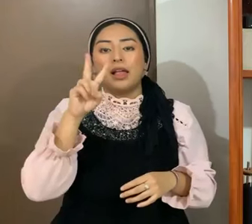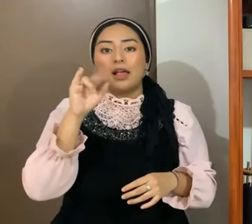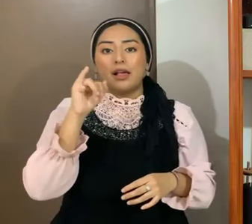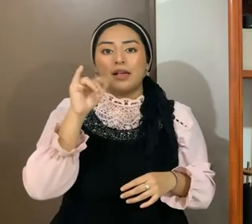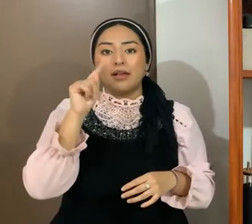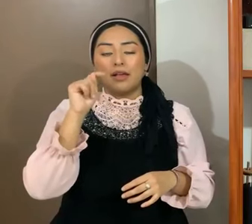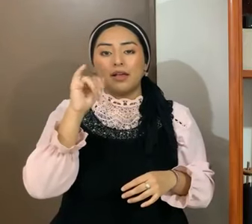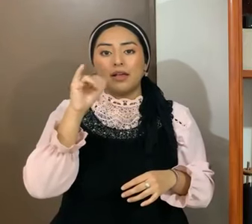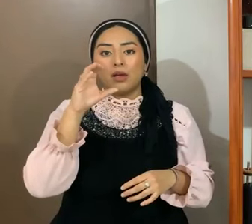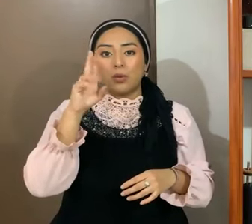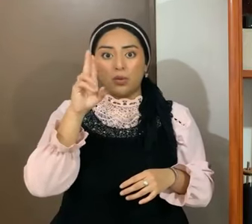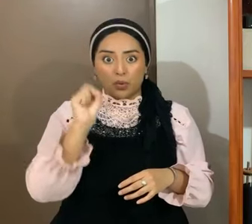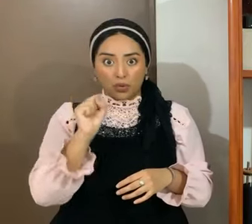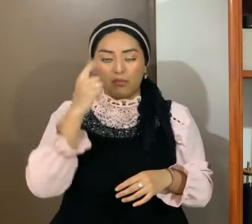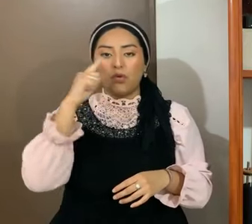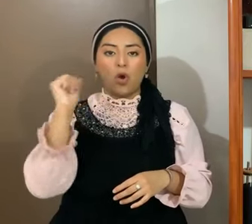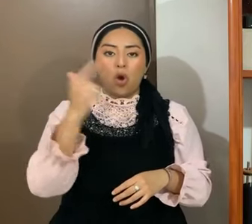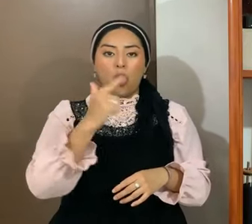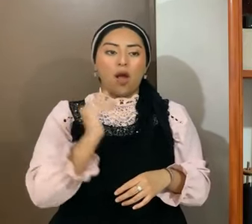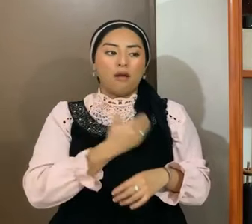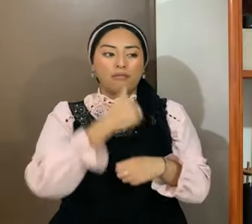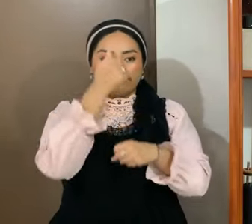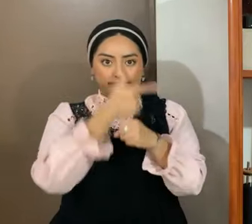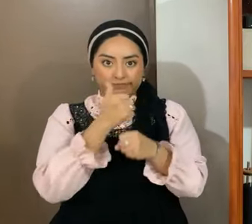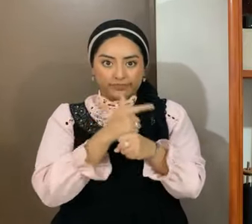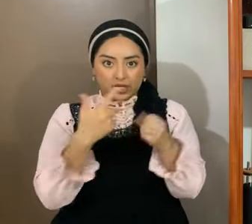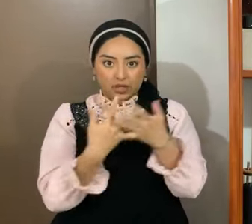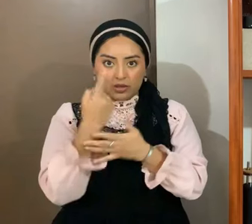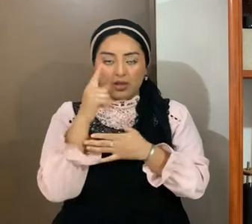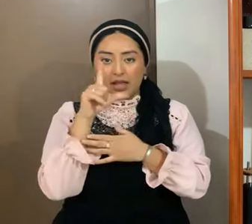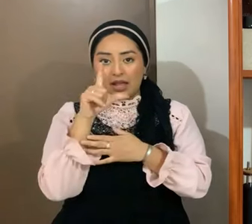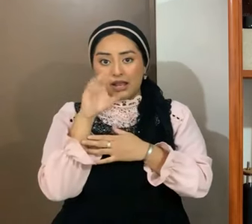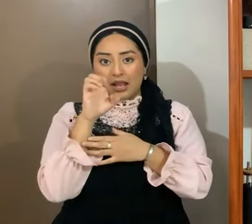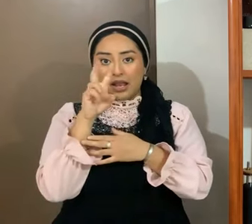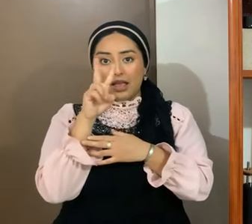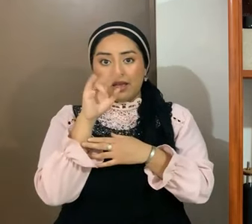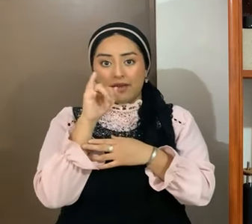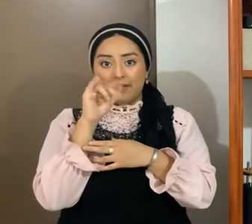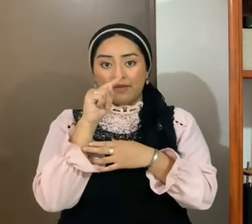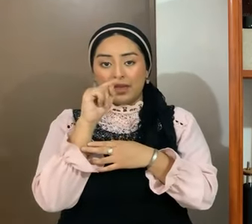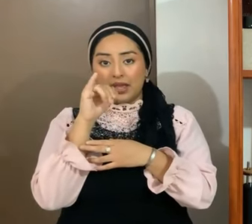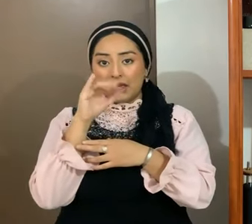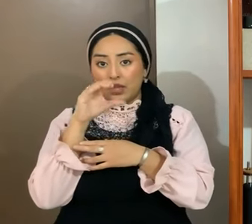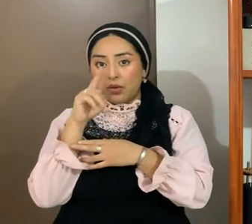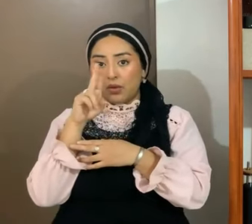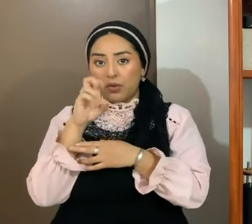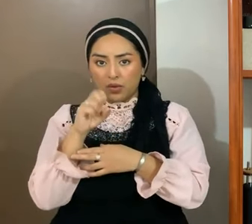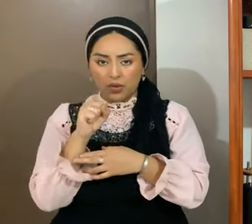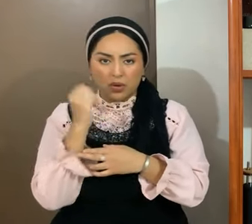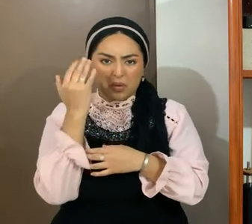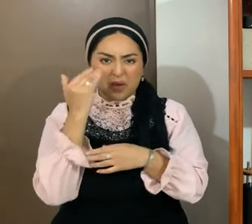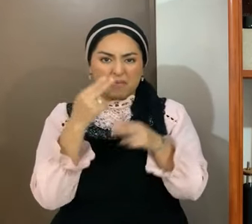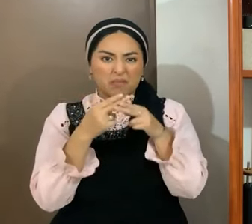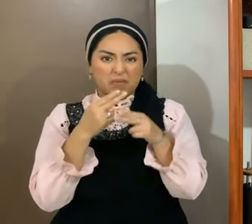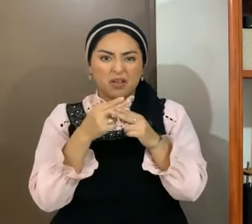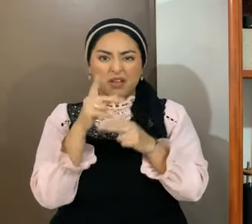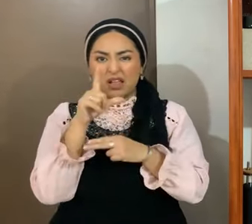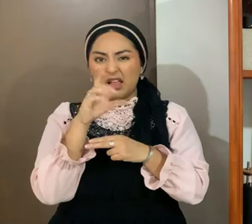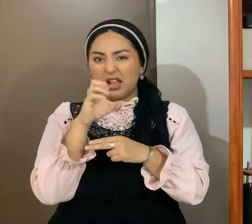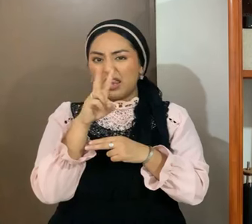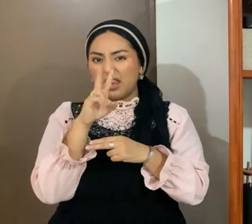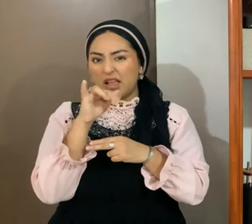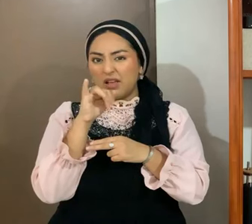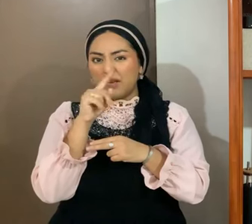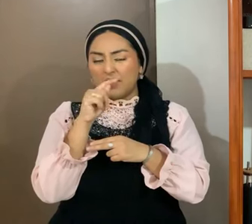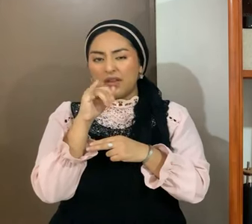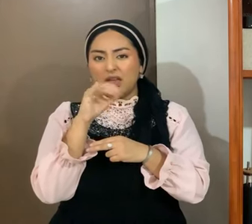nuestros hermanos y hermanas nuevecitos, nuevecitas. Levítico. ¿Por qué se llama Levítico